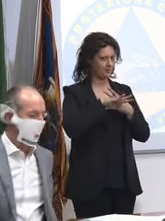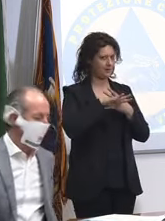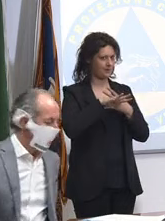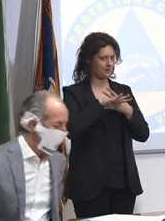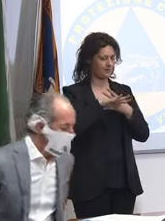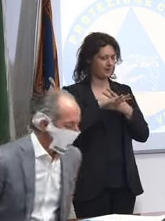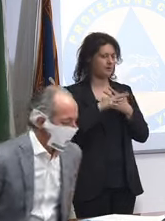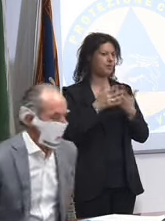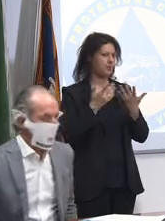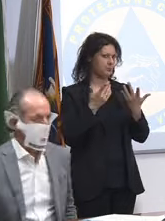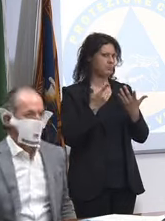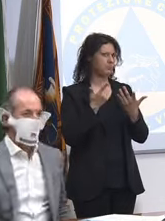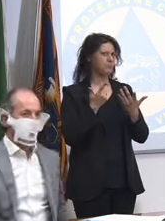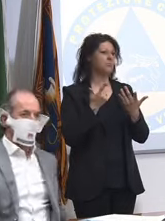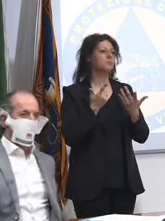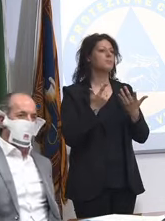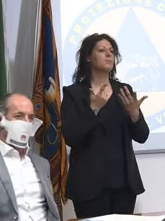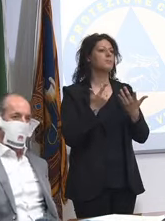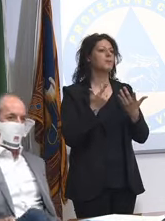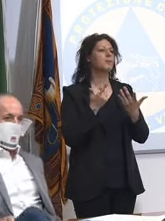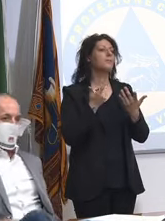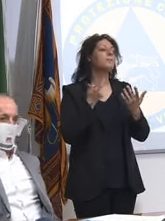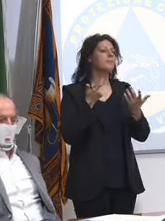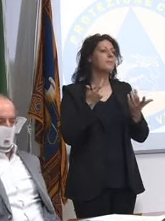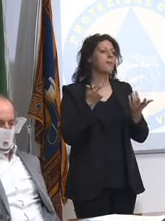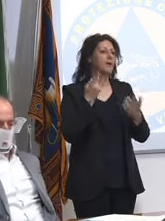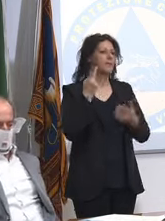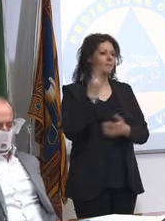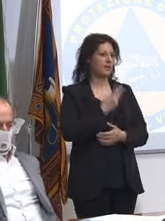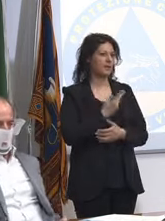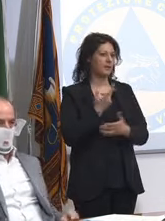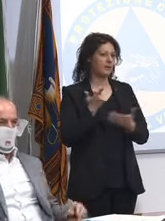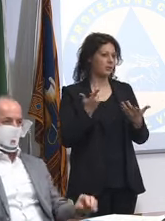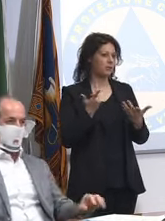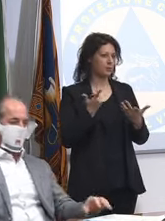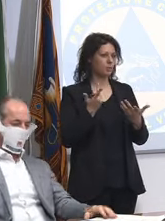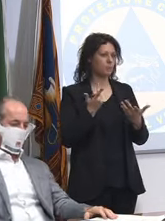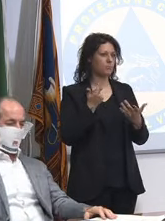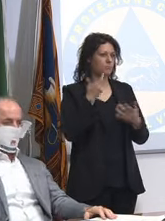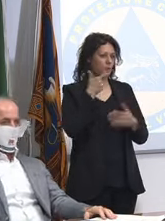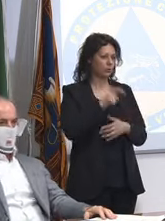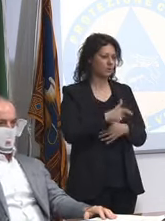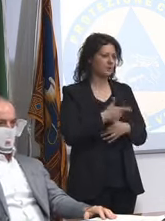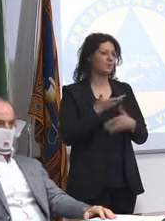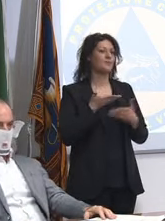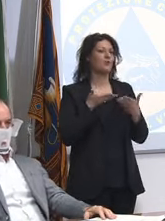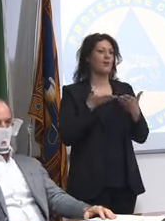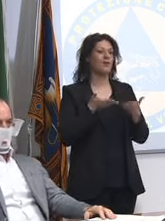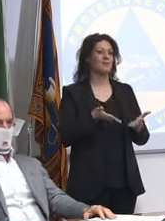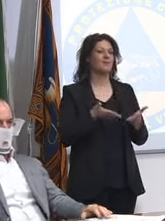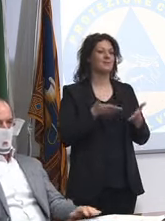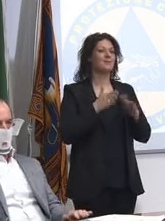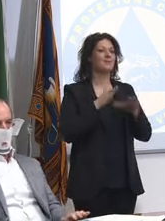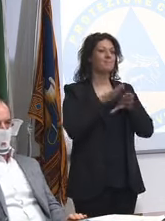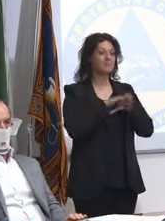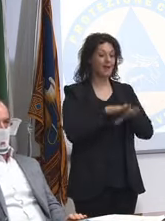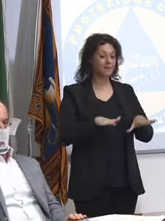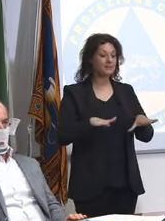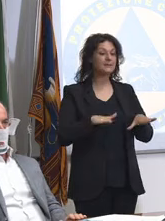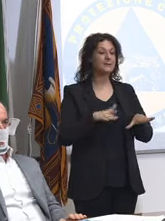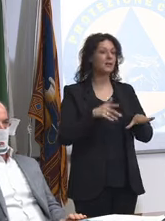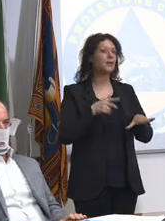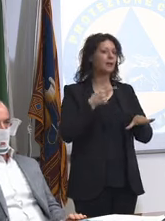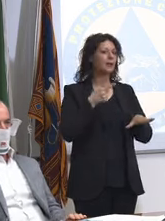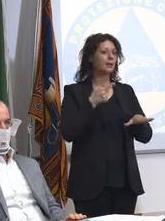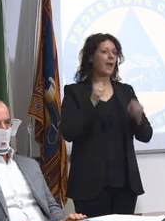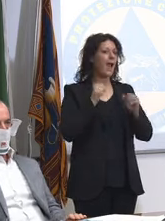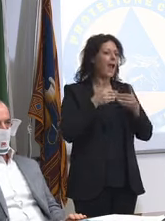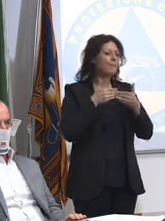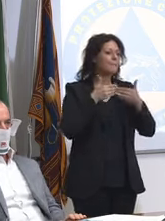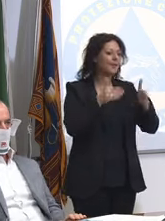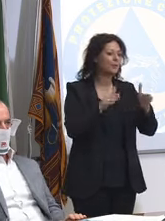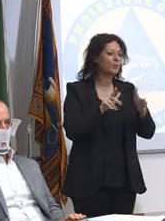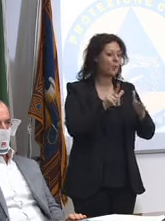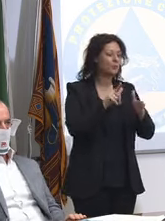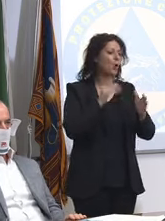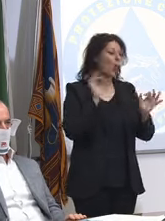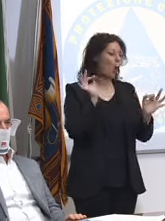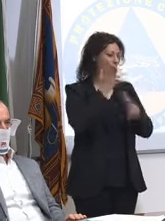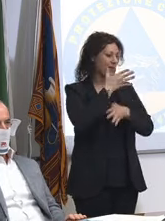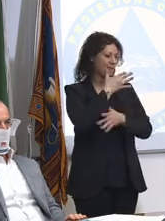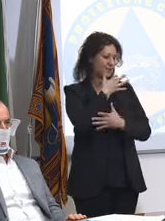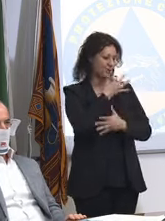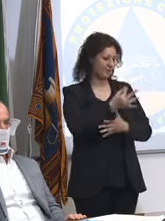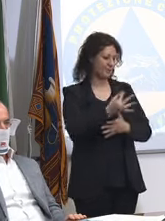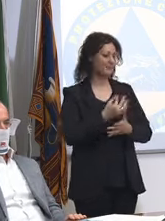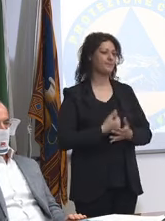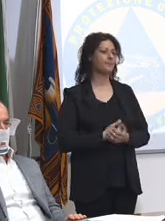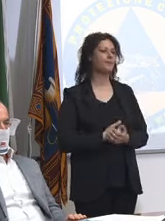ancora transennate. Però effettivamente, soprattutto per i bambini piccoli, questa sarà una grande opportunità. Che cosa avete previsto a